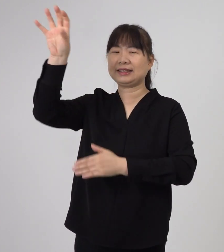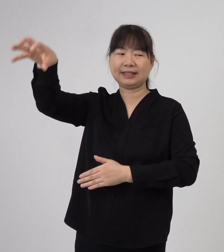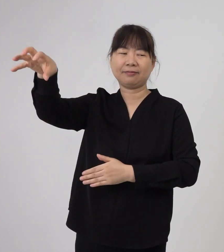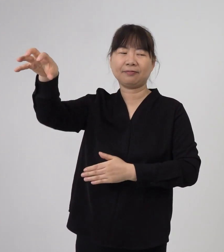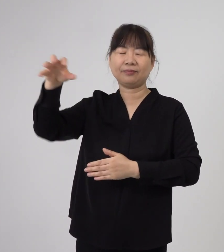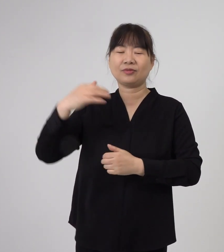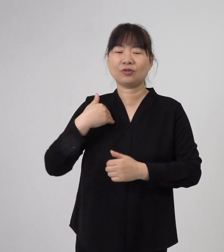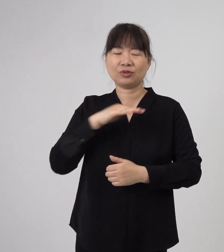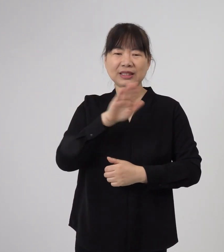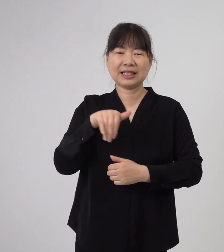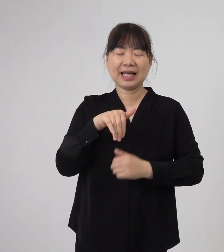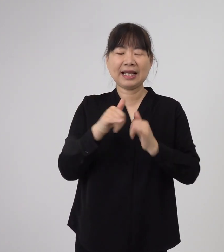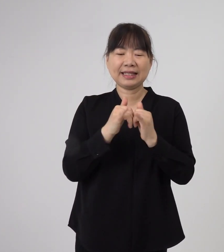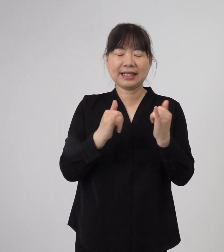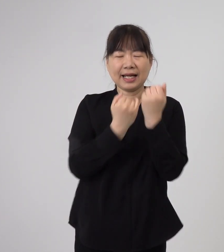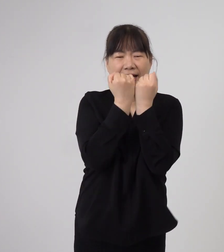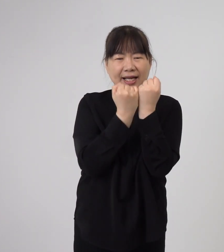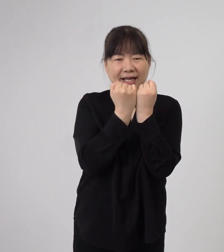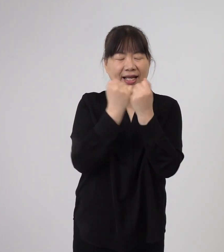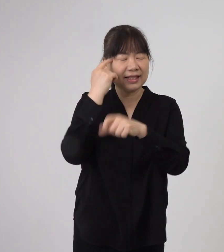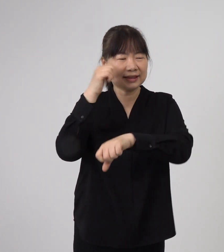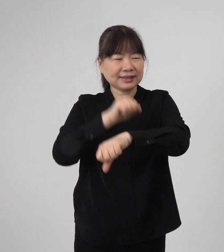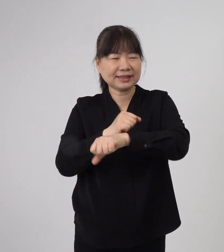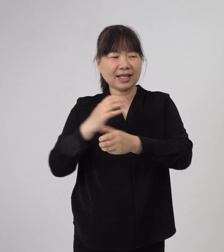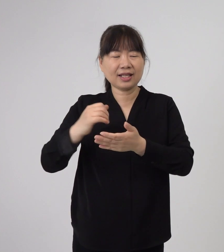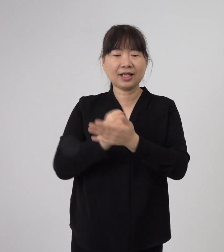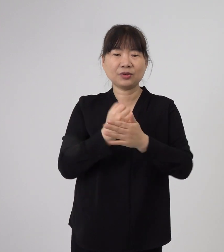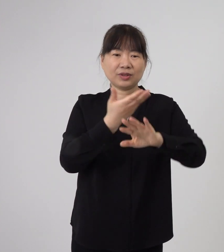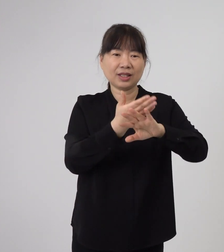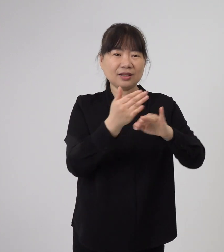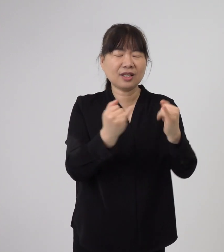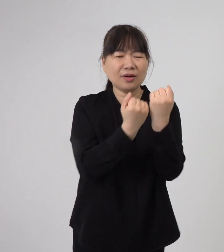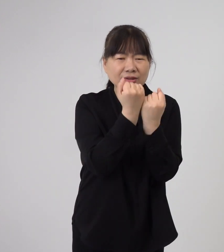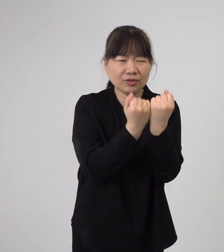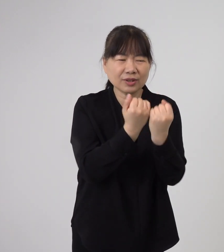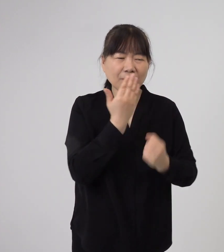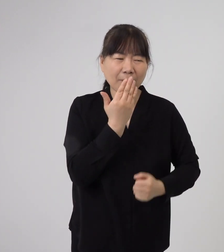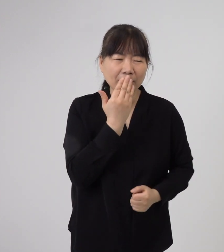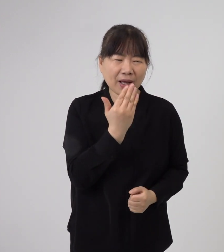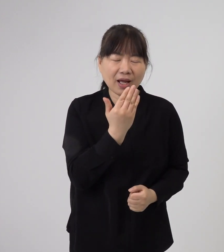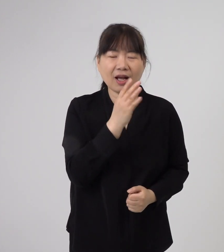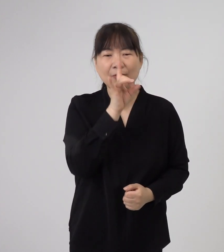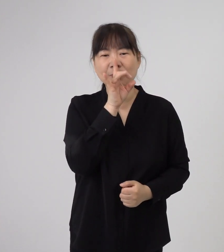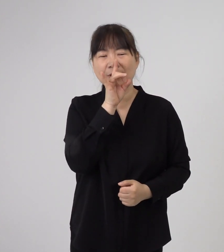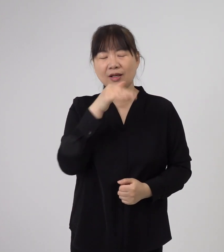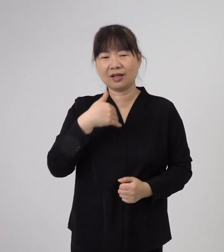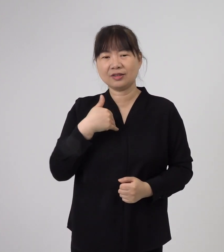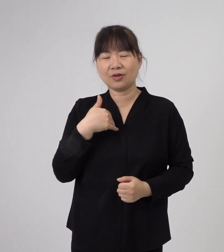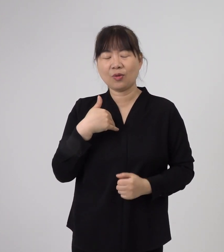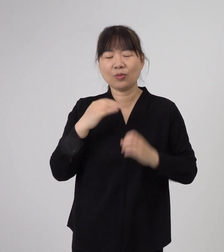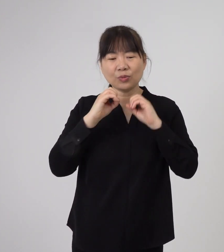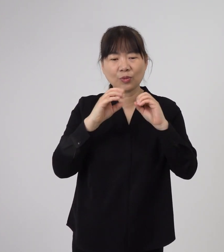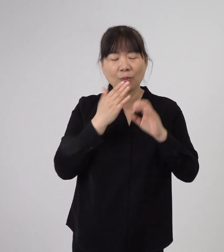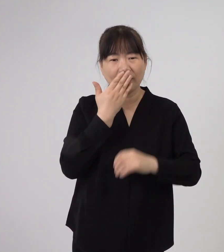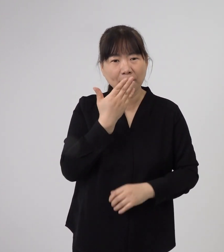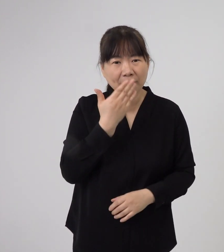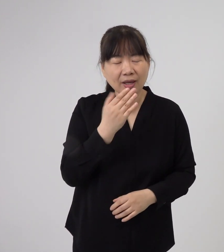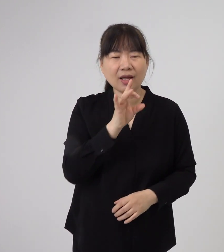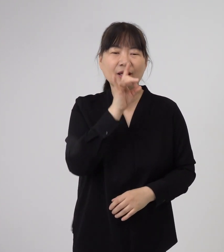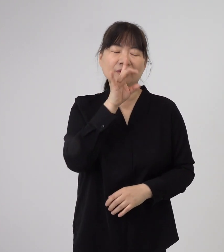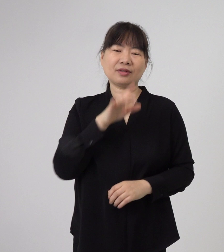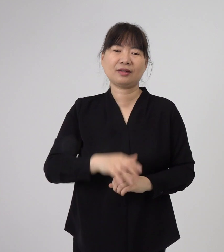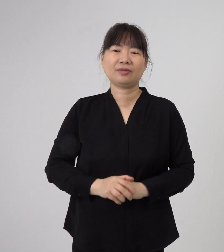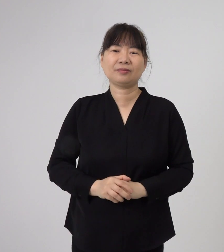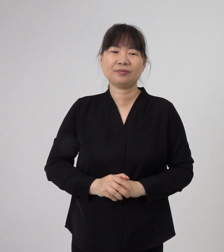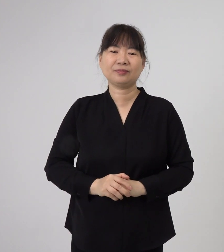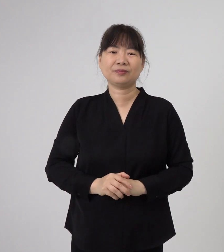설득력이나 인간의 지혜로 상대방이 설득되는 게 아니에요. 전도가 이루어지는 게 아니에요.